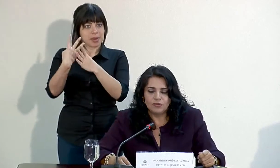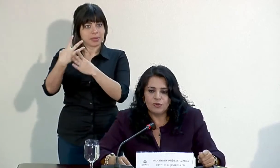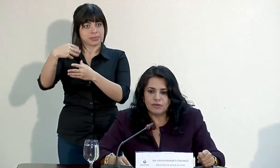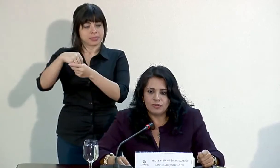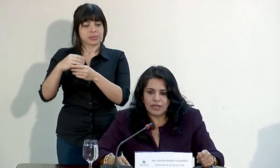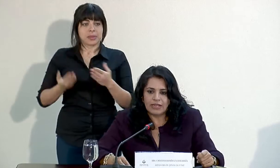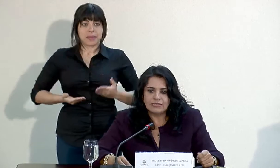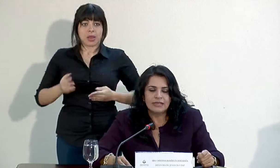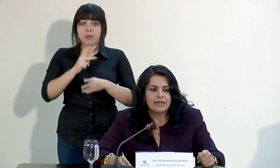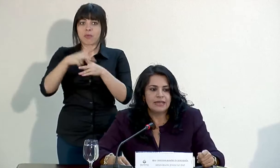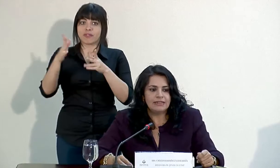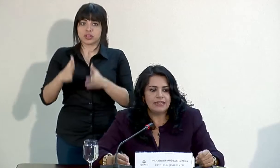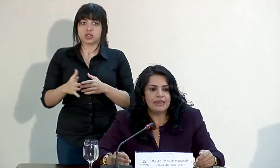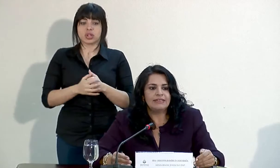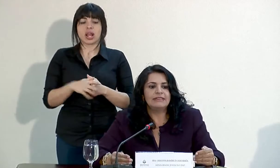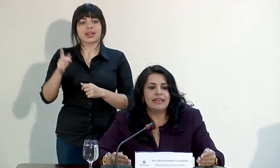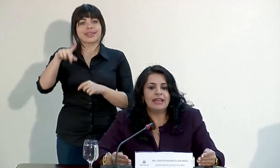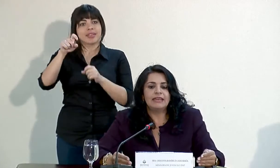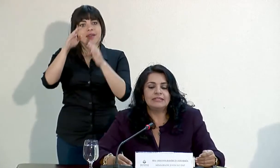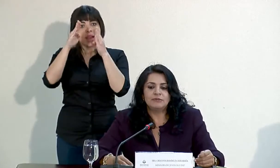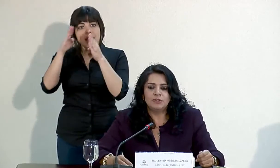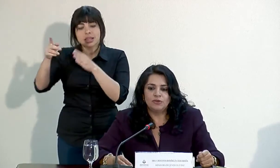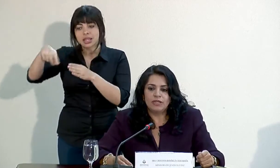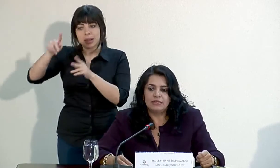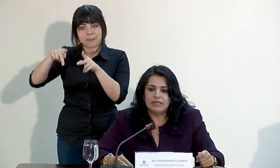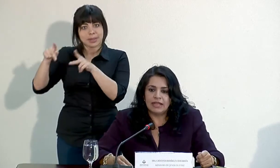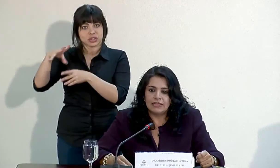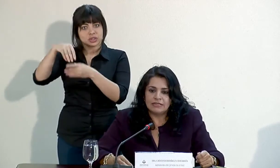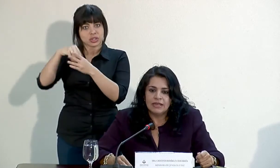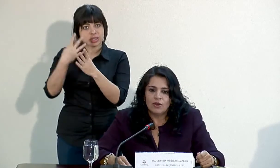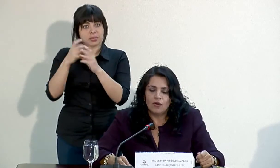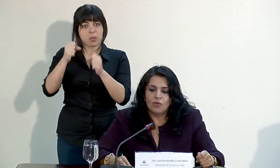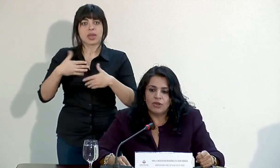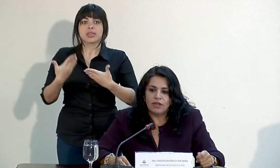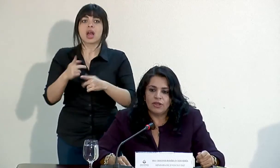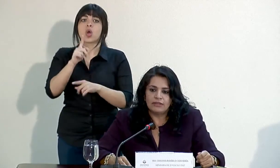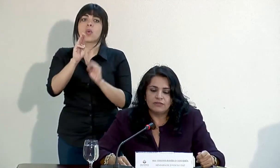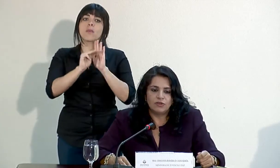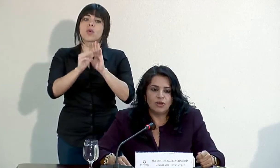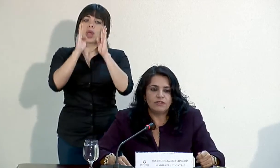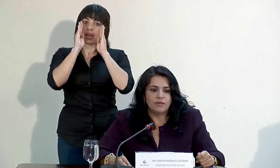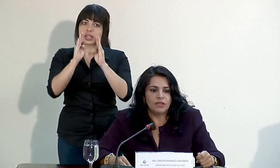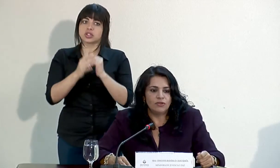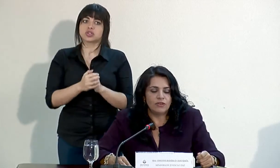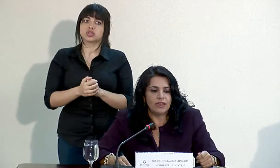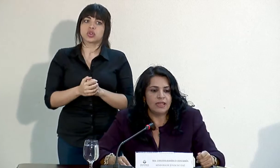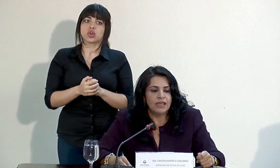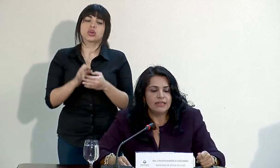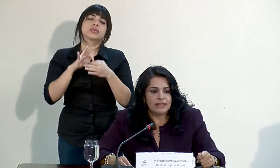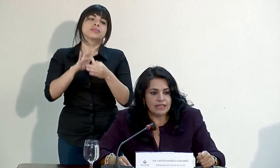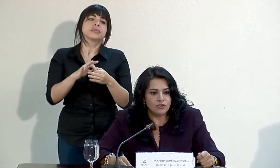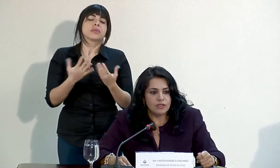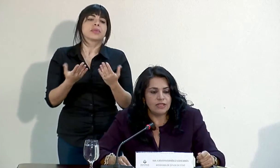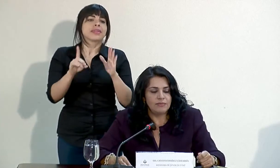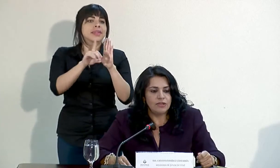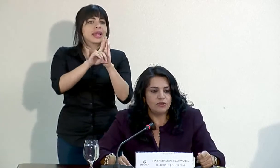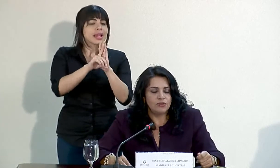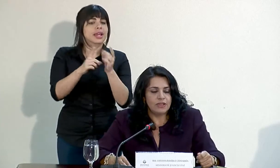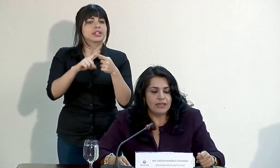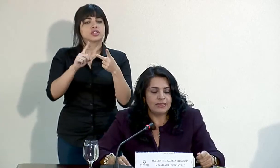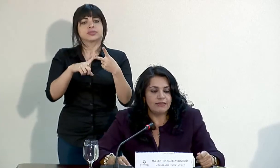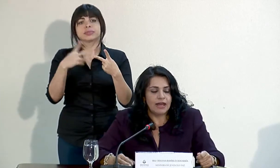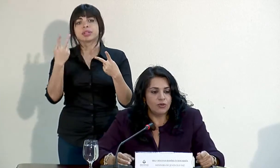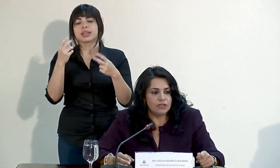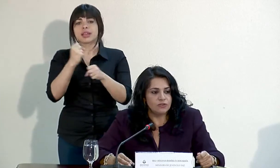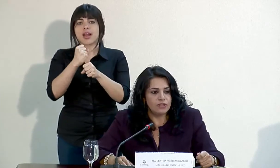penitenciario, los profesionales que tienen que atender a estas personas y brindarles un modelo de atención en términos de derecho, en términos